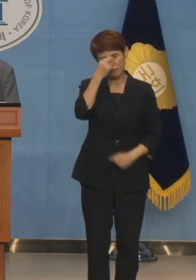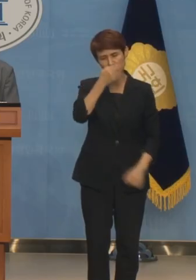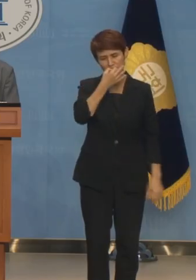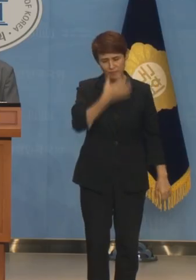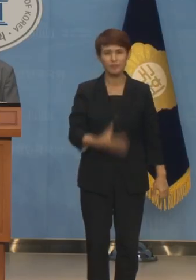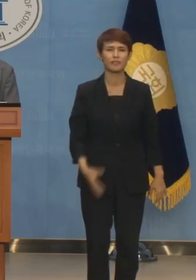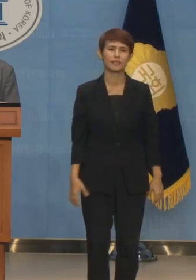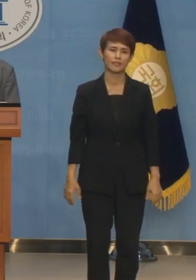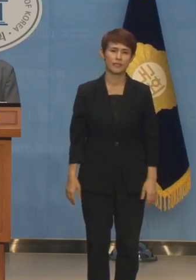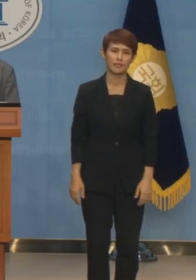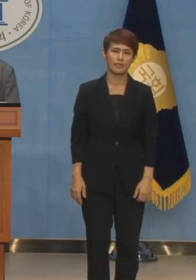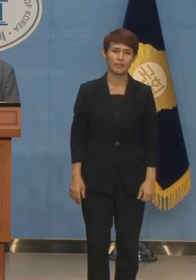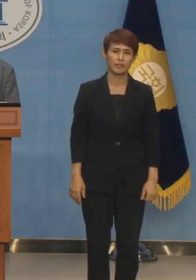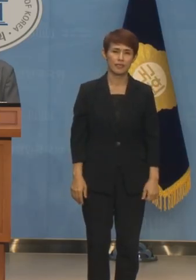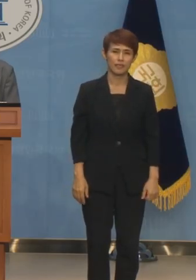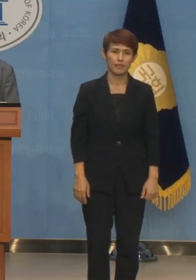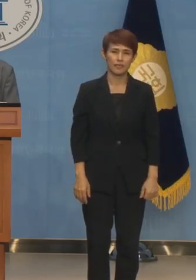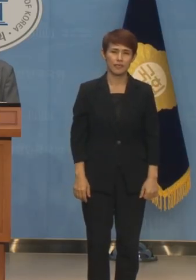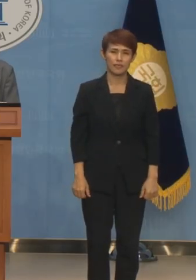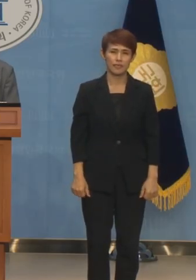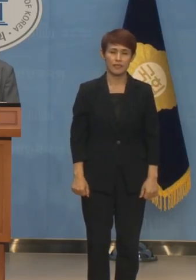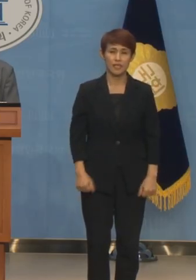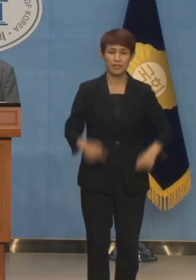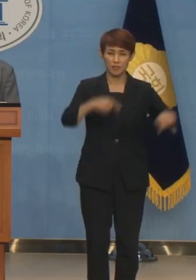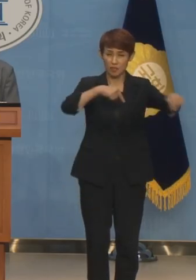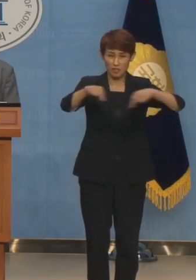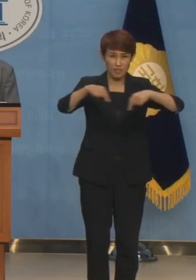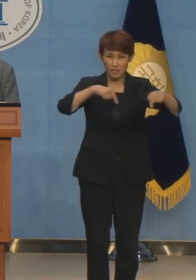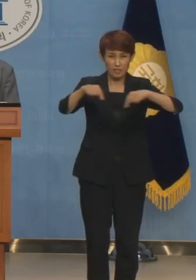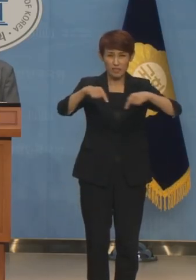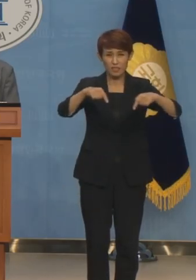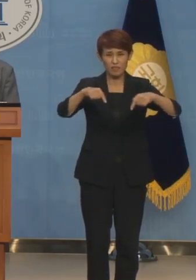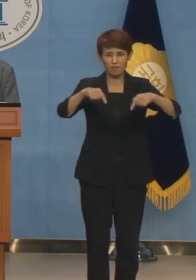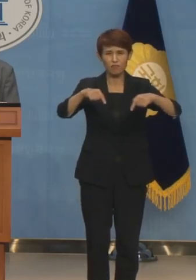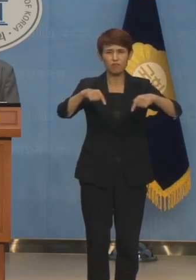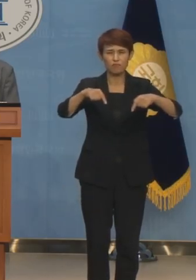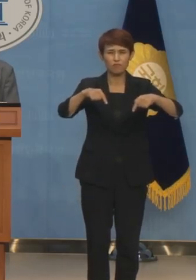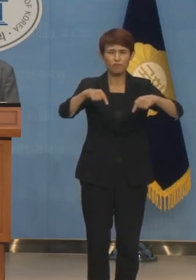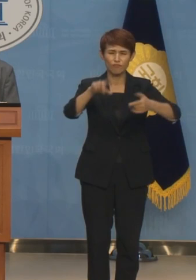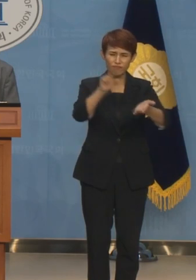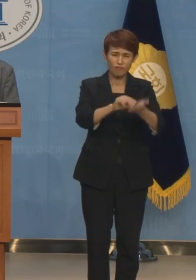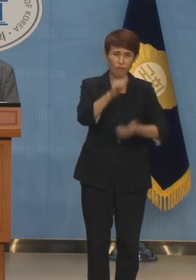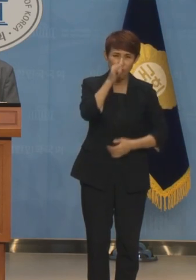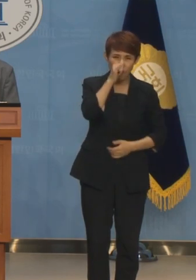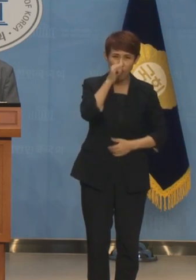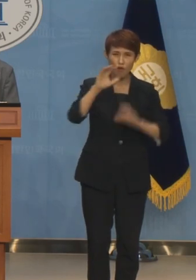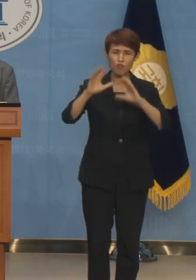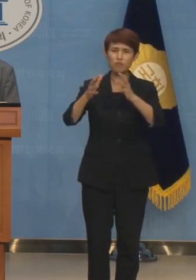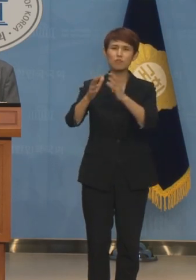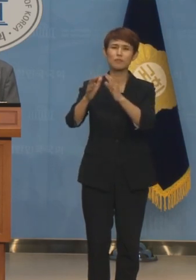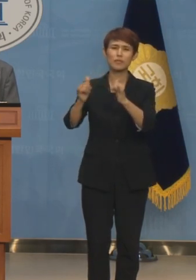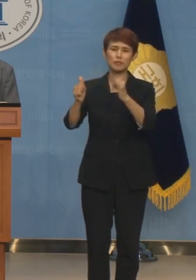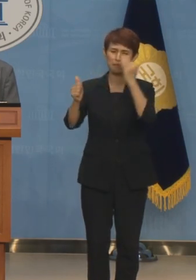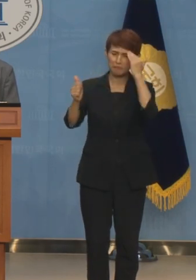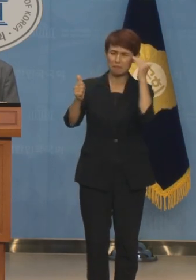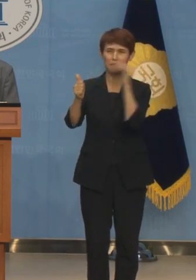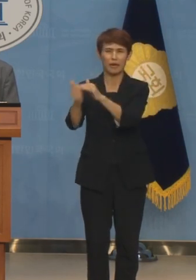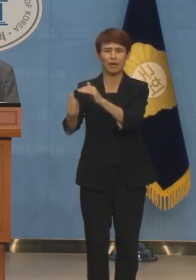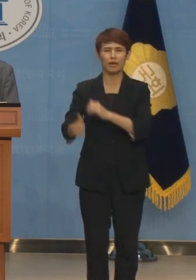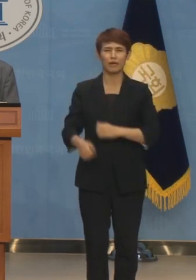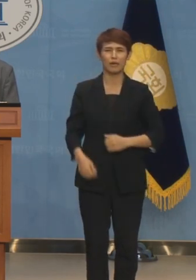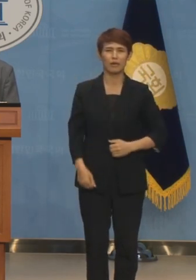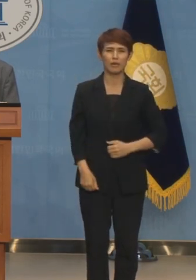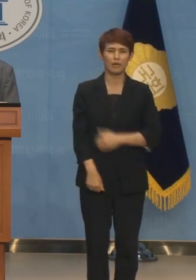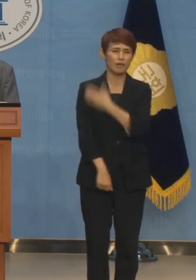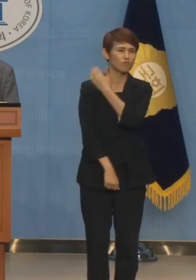있습니다. 염치 없는 정치권이 선량한 대한민국 국민을 볼모로 냉소와